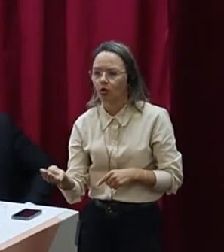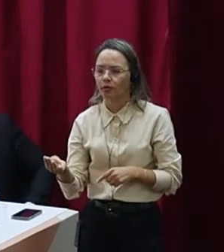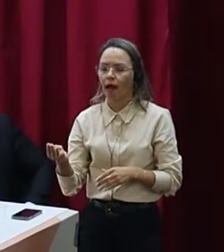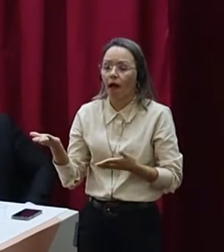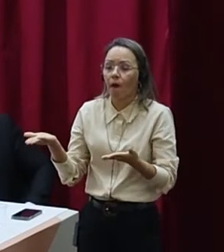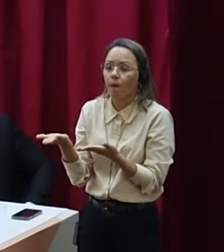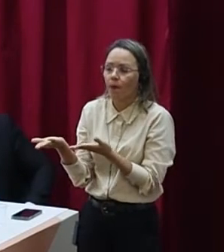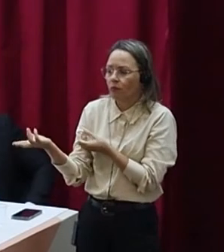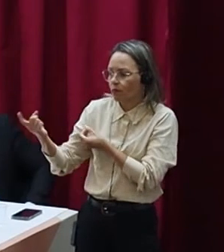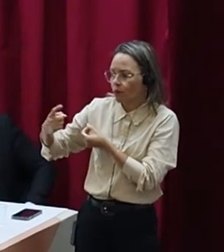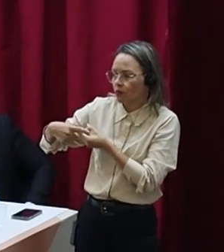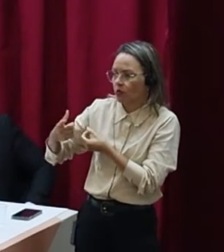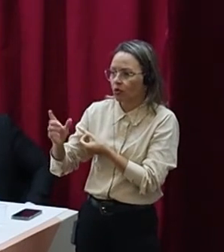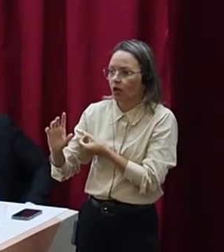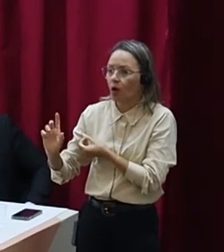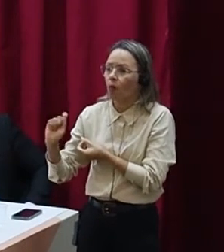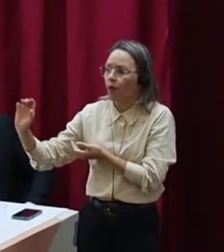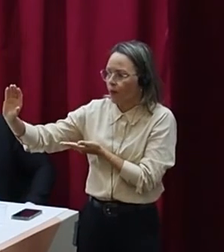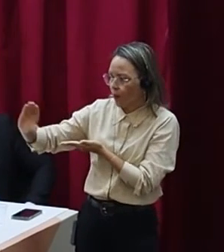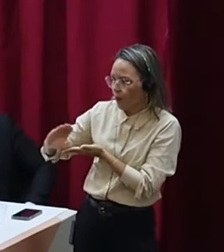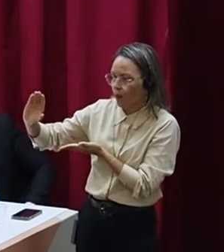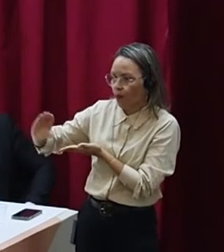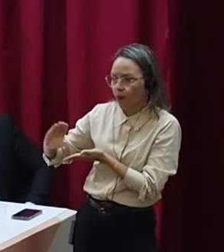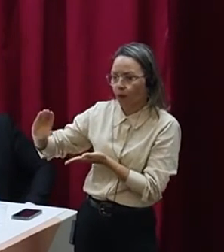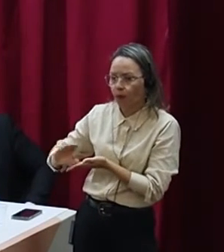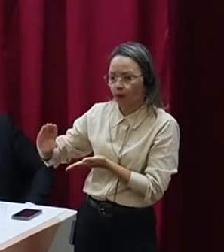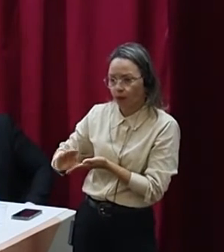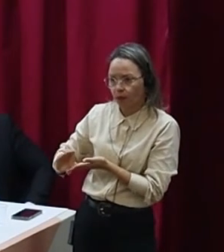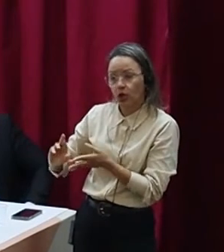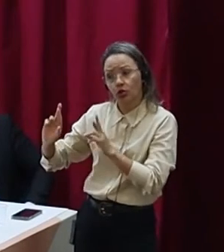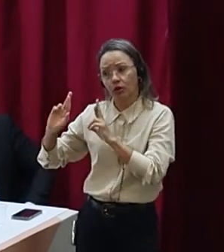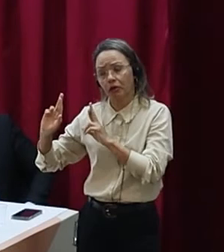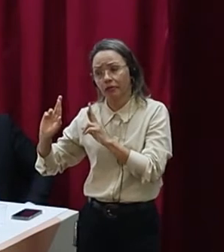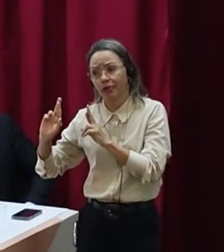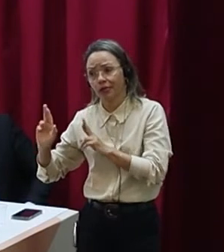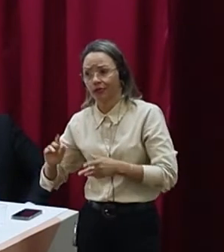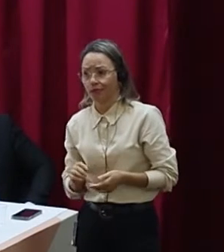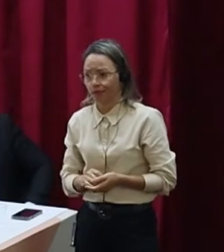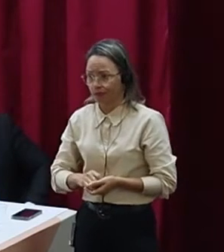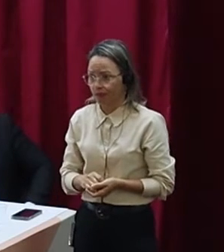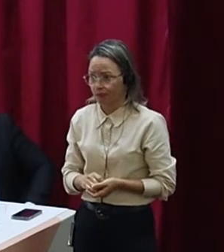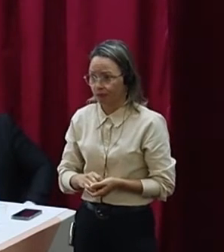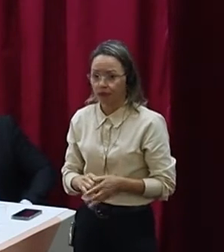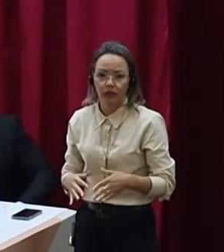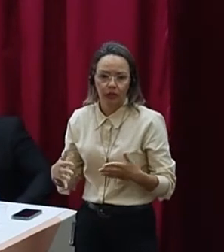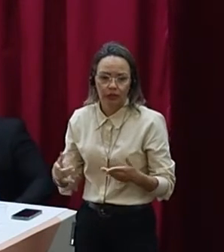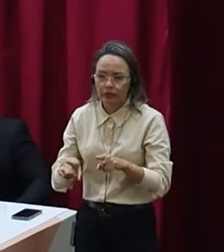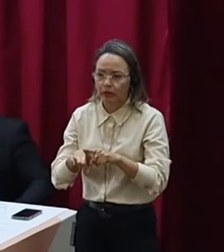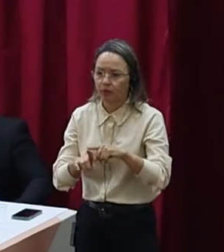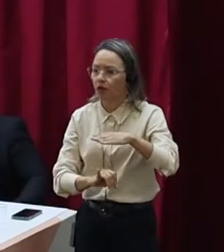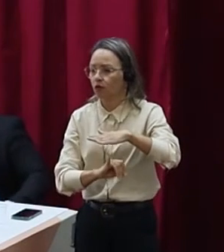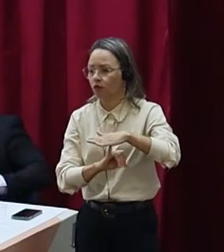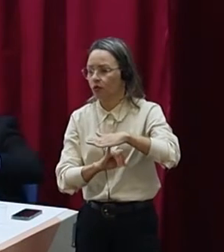Hay un ministro nuevo muy activo, hay mucha esperanza. Y nosotros, la institución en la que yo estoy, tenemos convenio